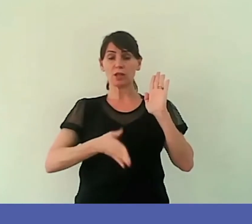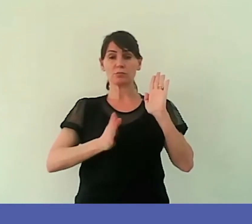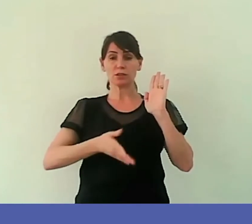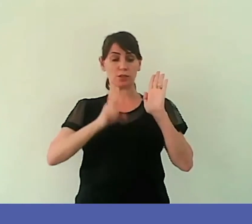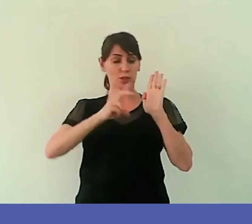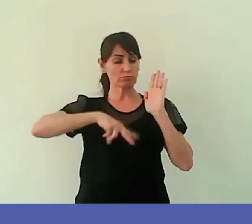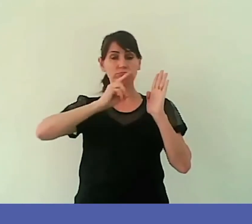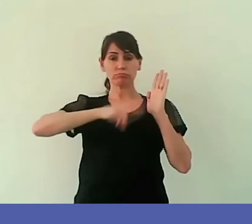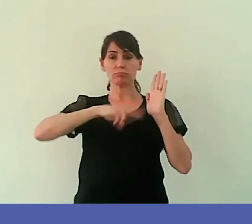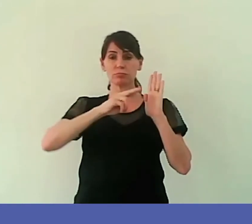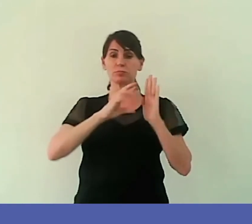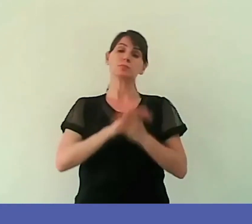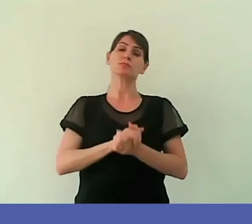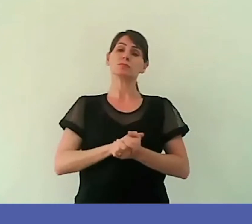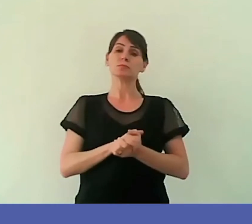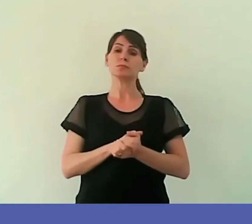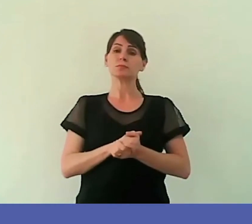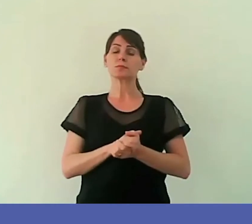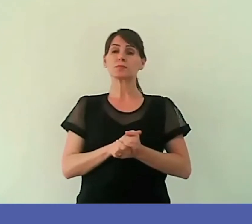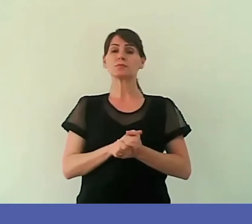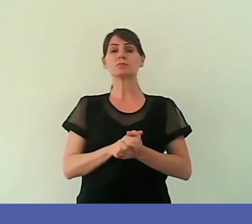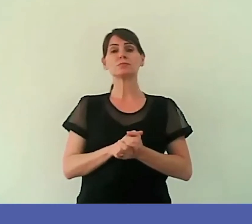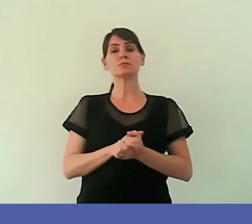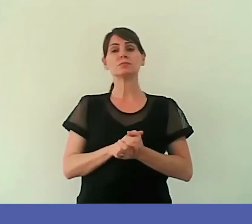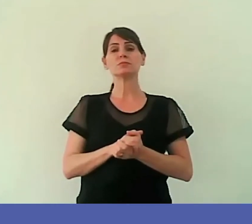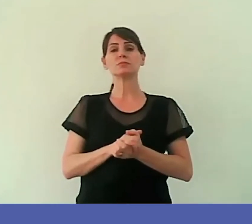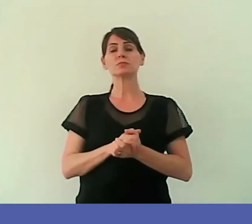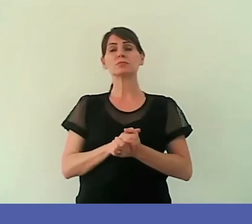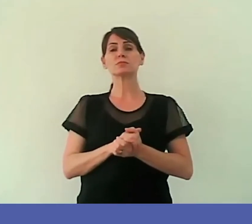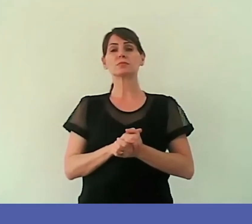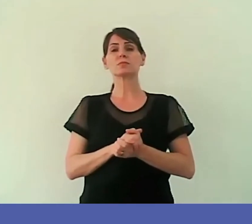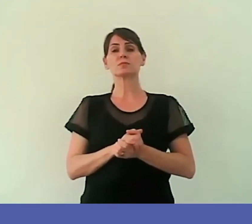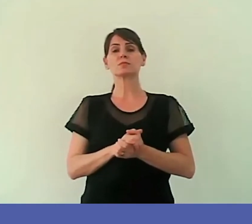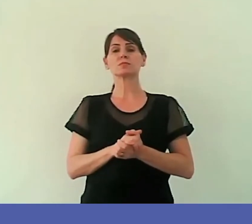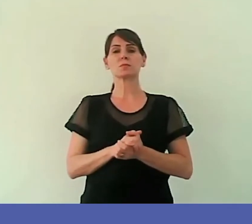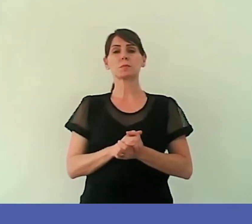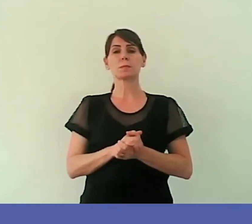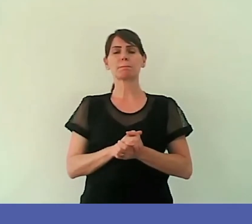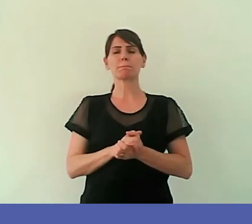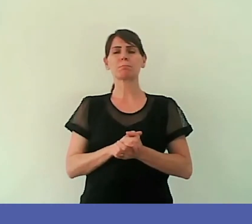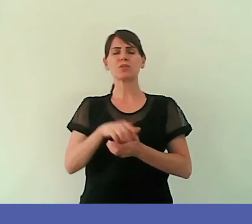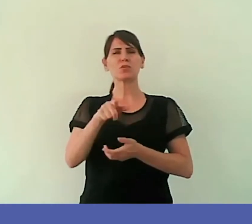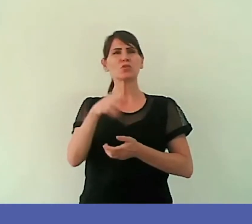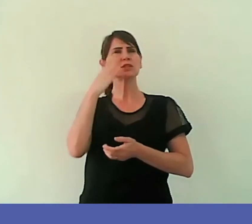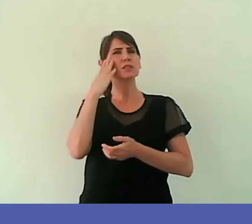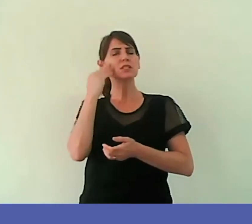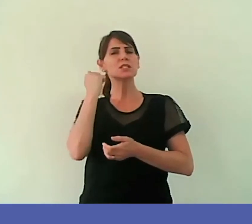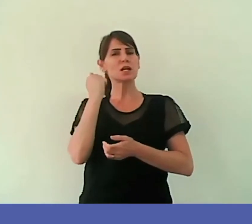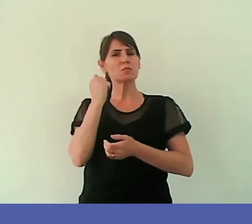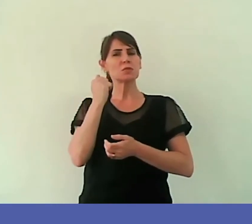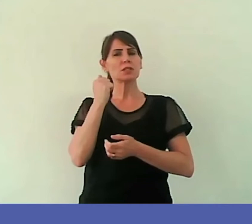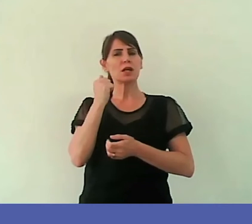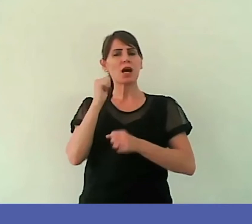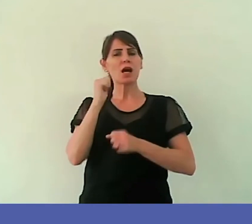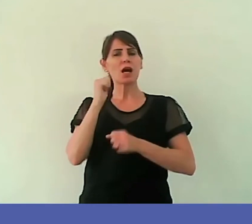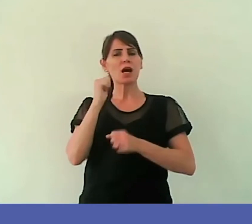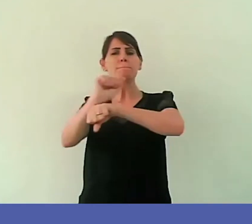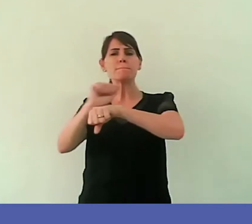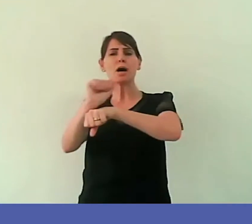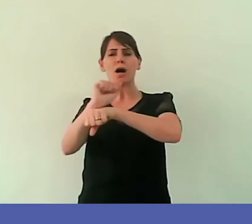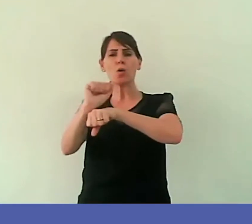questão de mencionar alguma coisa. Vocês sabem que Abraão,